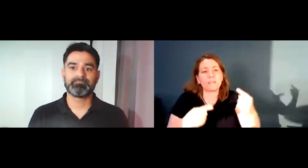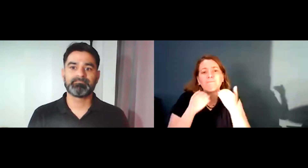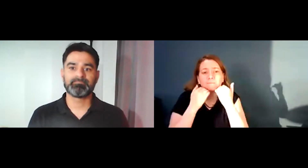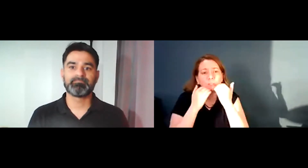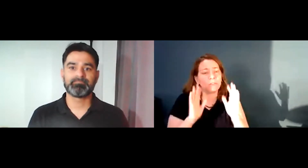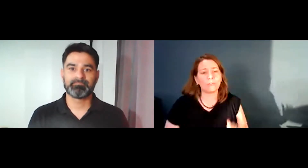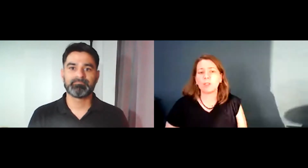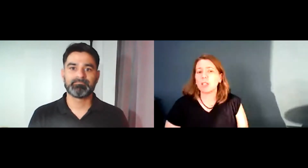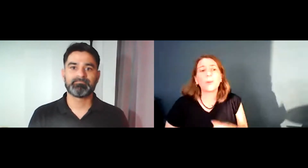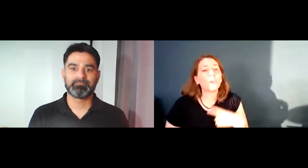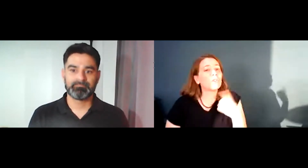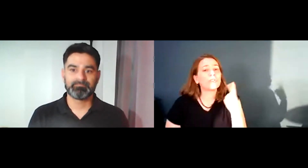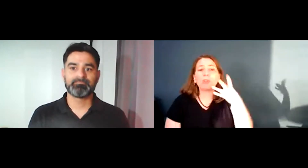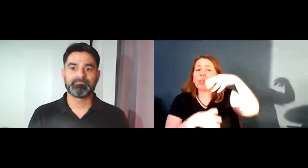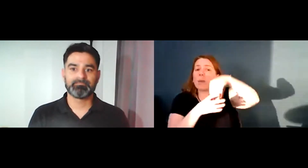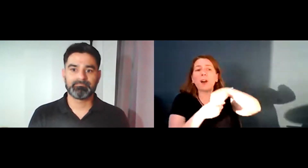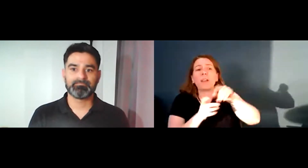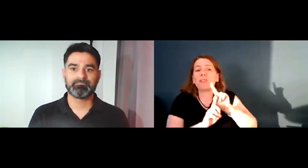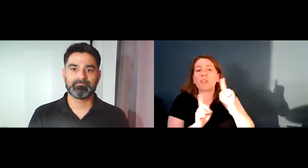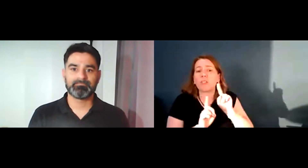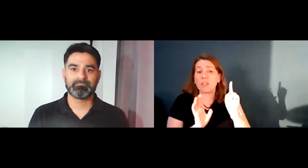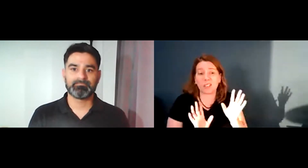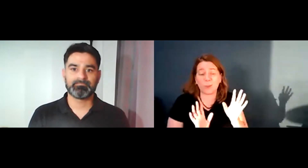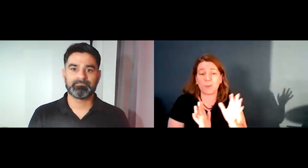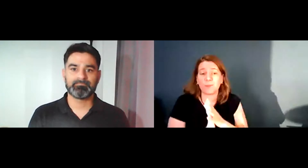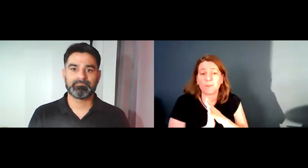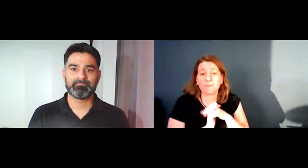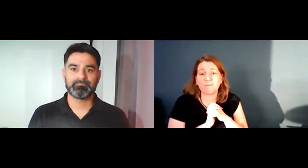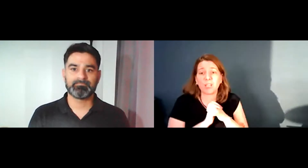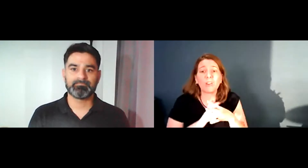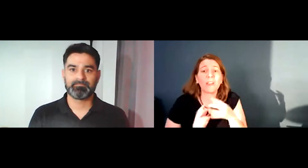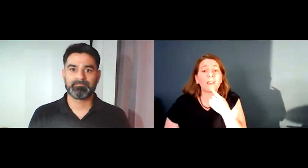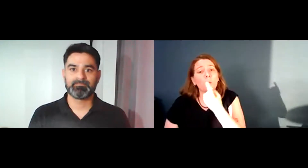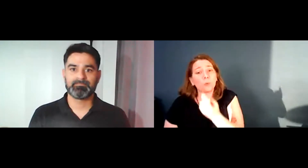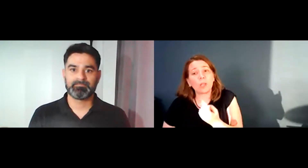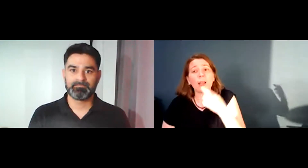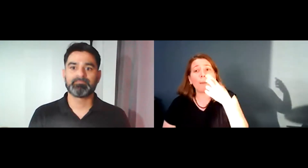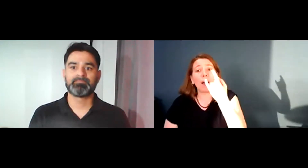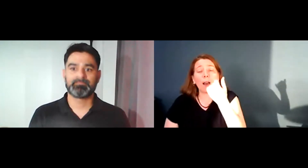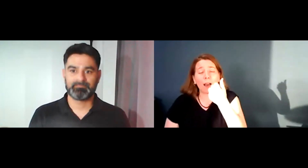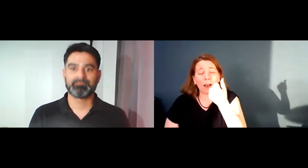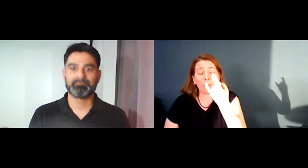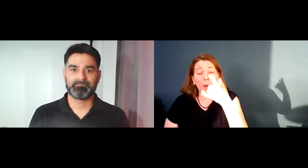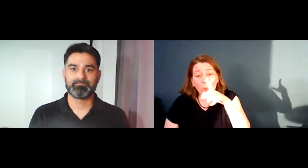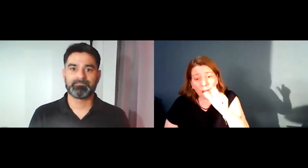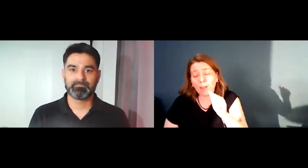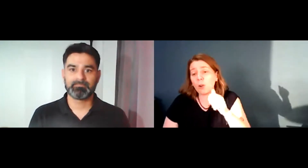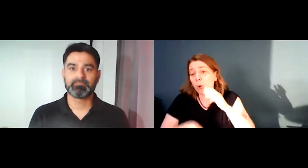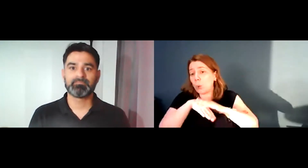No, claro, claro. Es nosotros eso. Estamos adentro de eso. Pero claro. Preguntarle a Paula. A Ludmig,